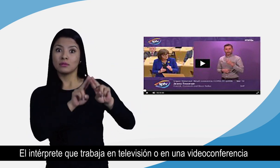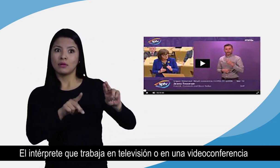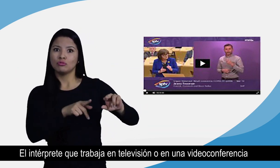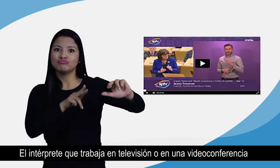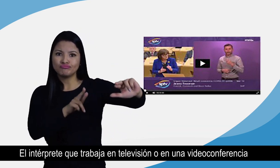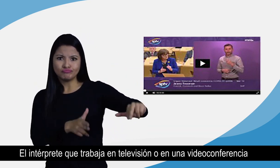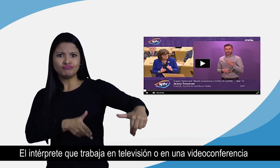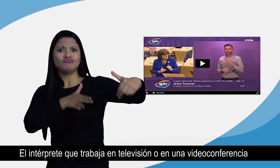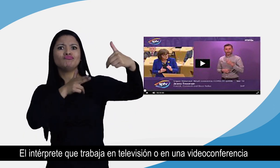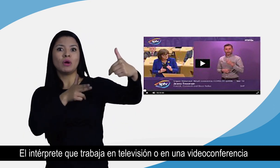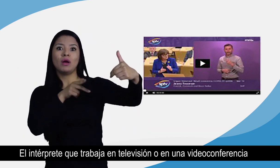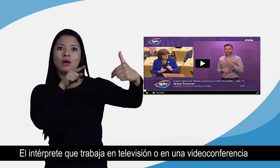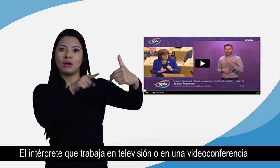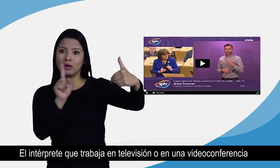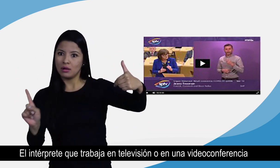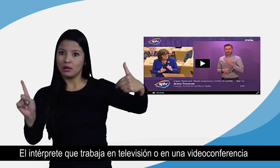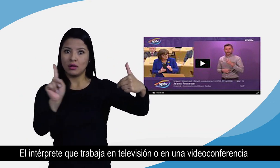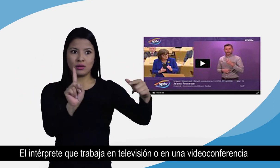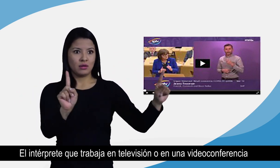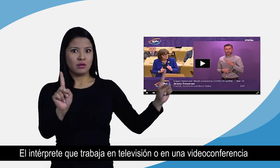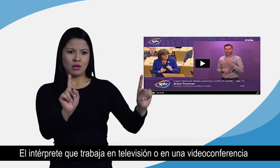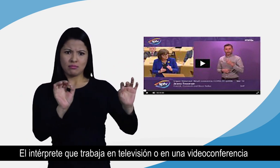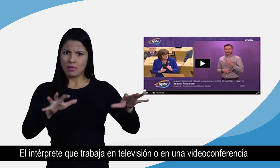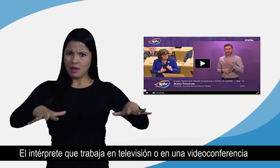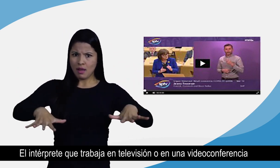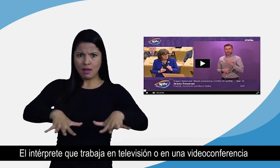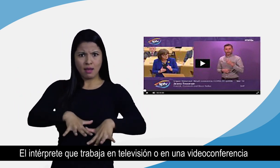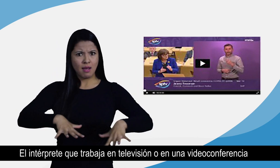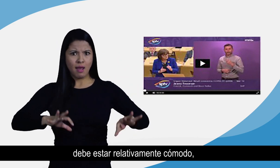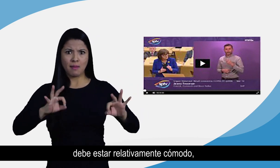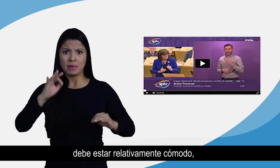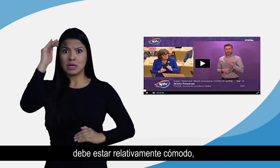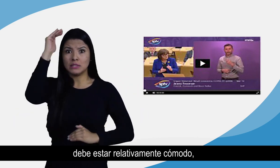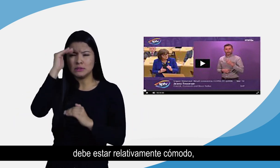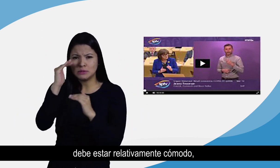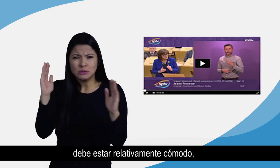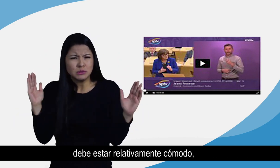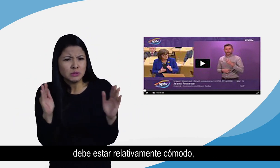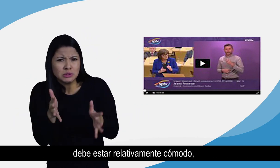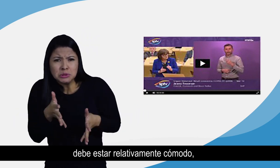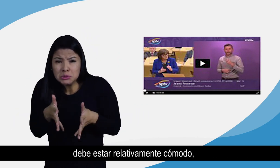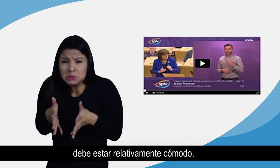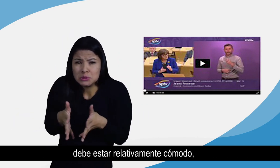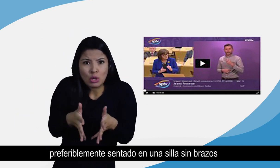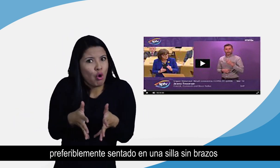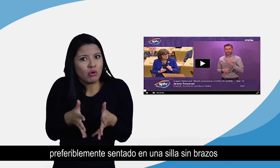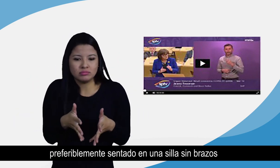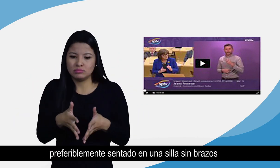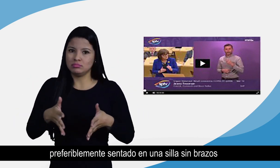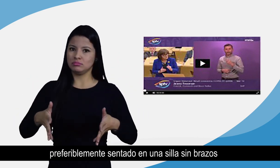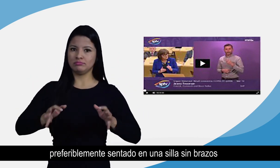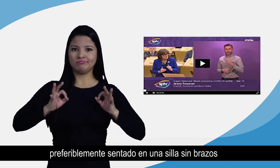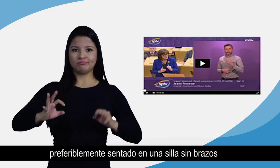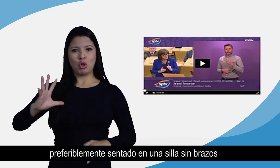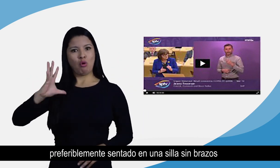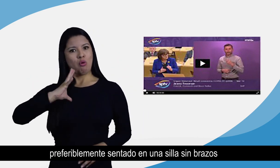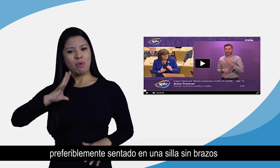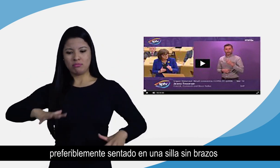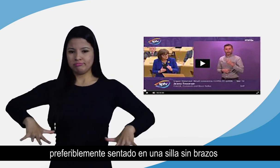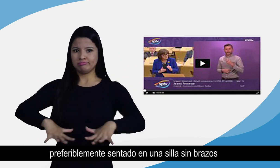El intérprete que trabaja en televisión o en una videoconferencia debe estar relativamente cómodo, preferiblemente sentado en una silla sin